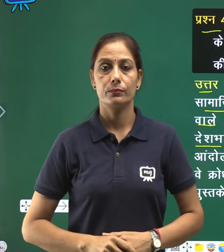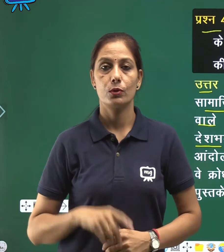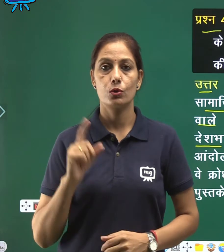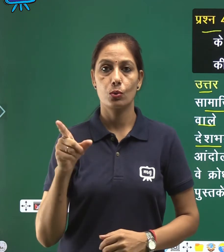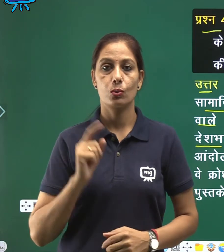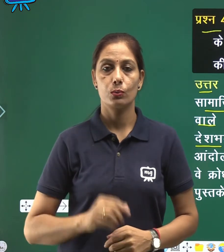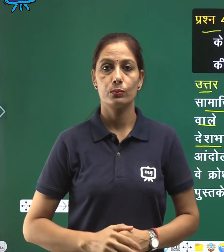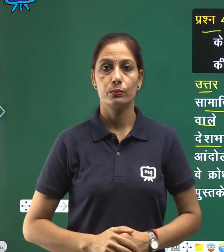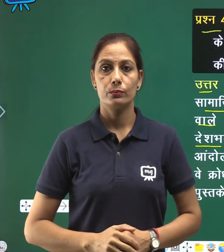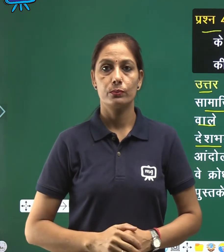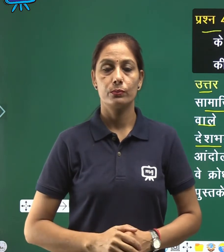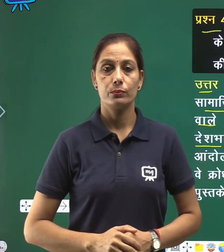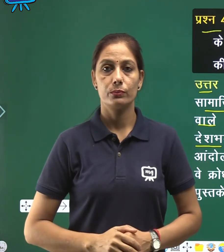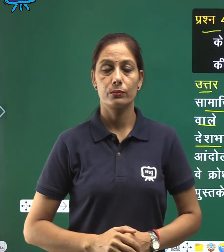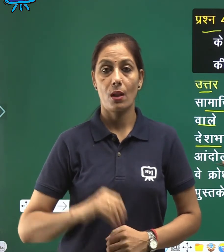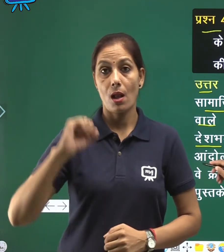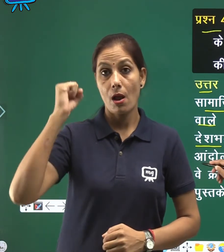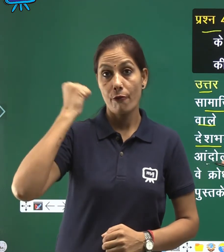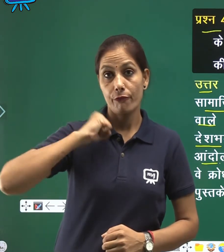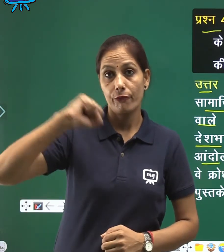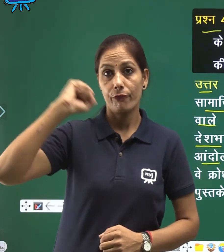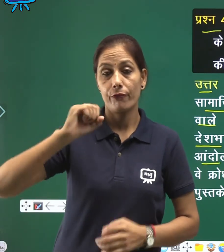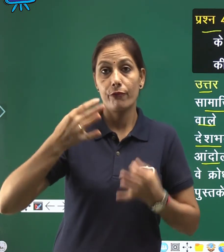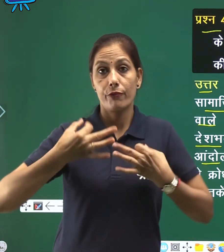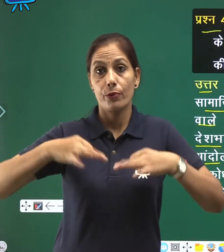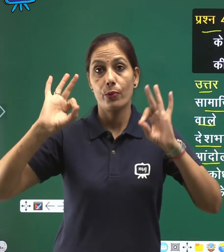जो स्वतंत्रता आंदोलन से भी